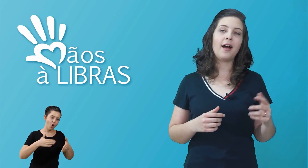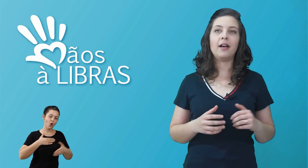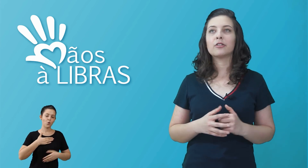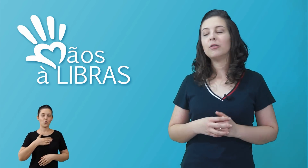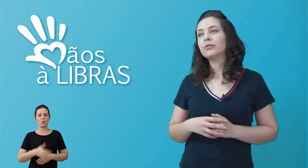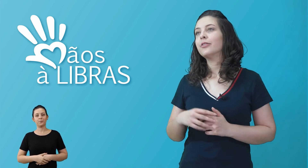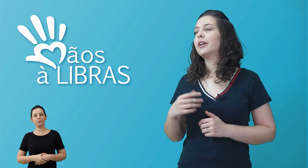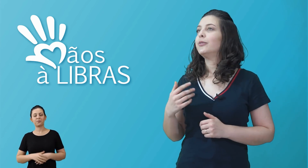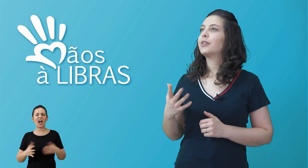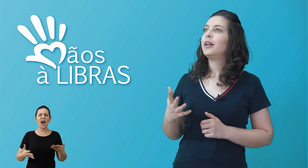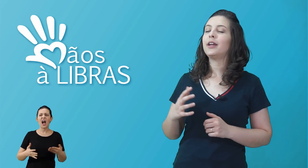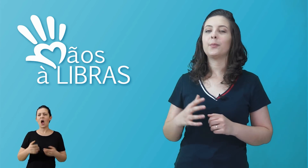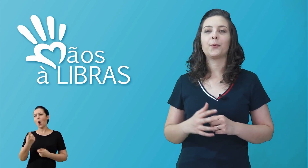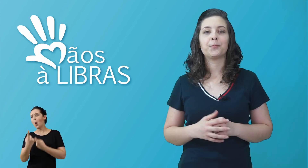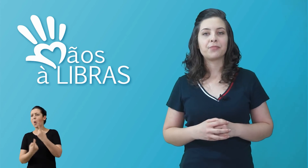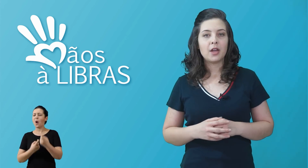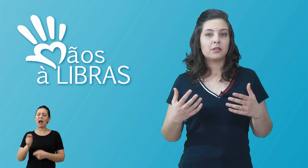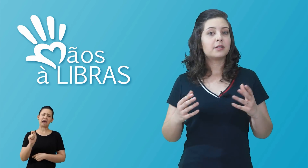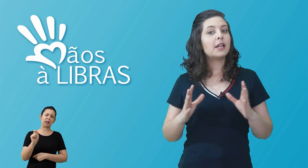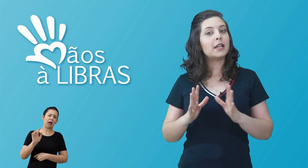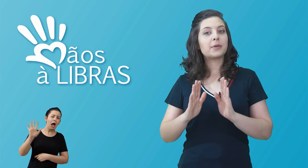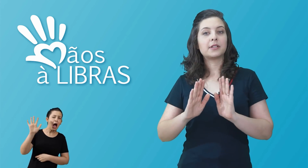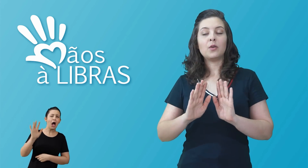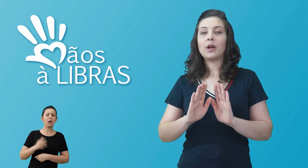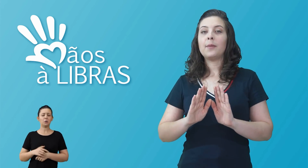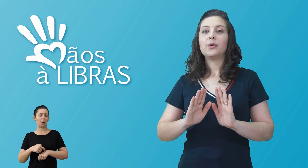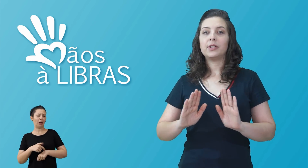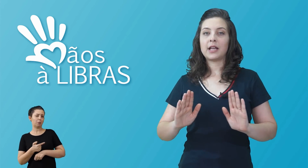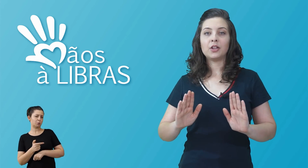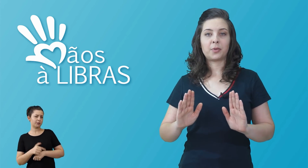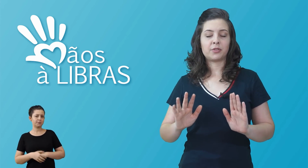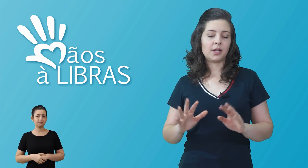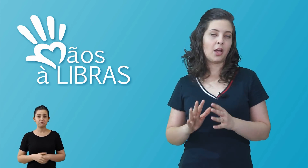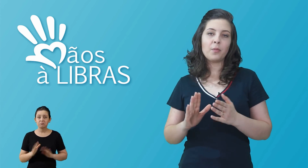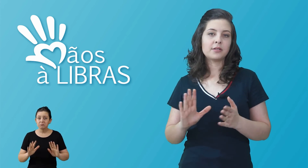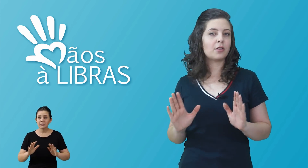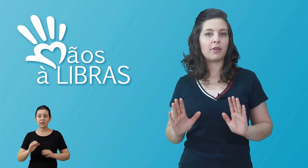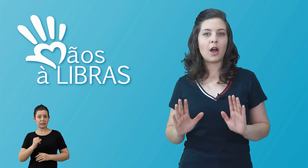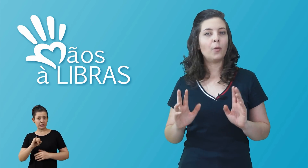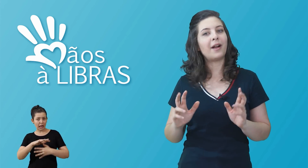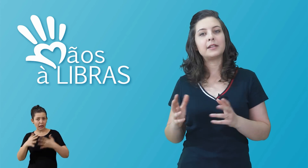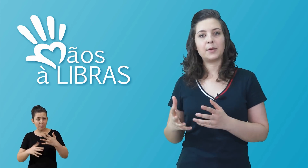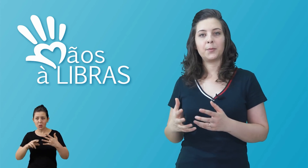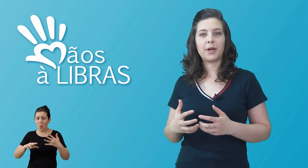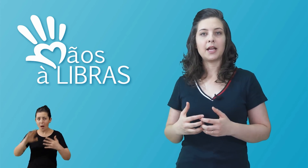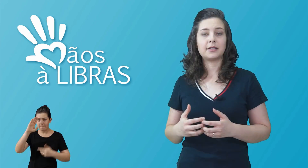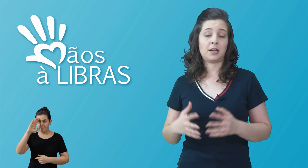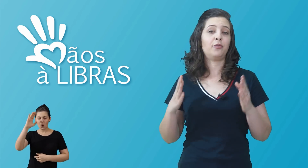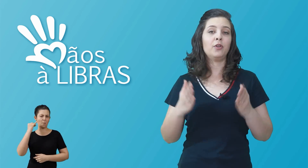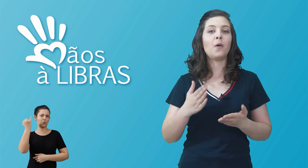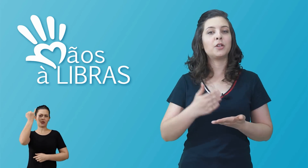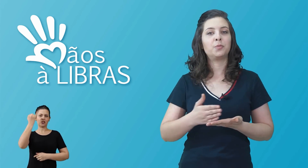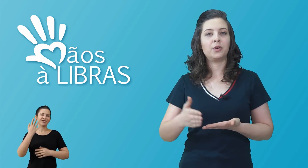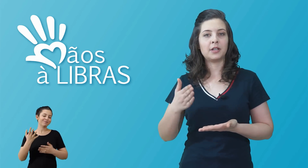é caro, ou não tenho tempo. Se a Libras não é prioridade para você, realmente você não vai arrumar tempo para ela.